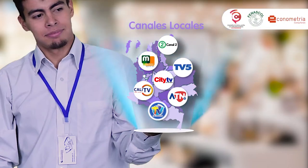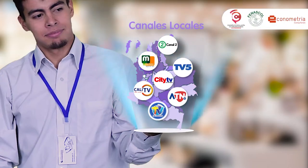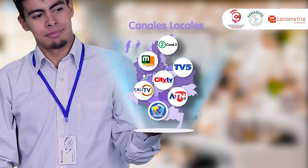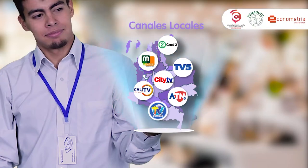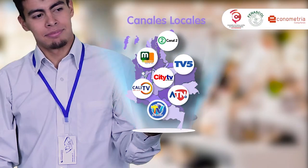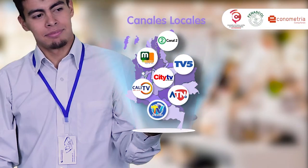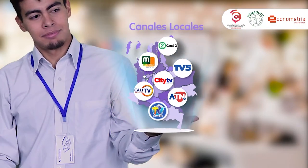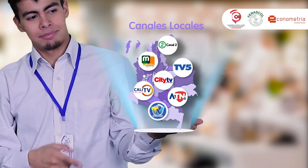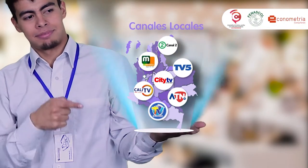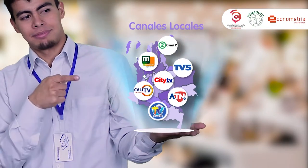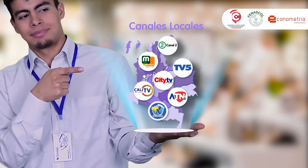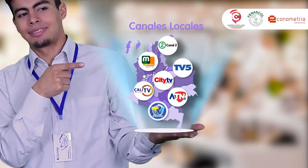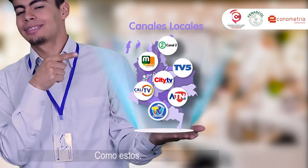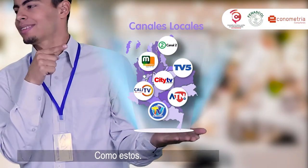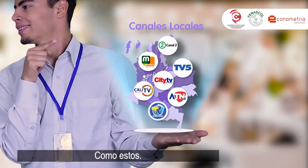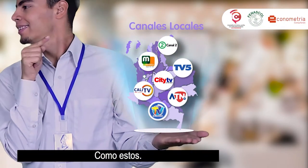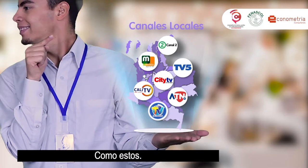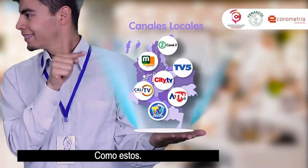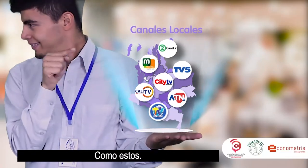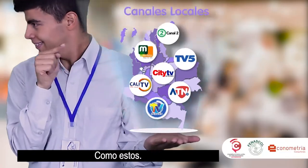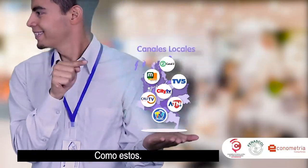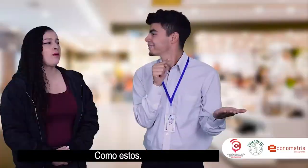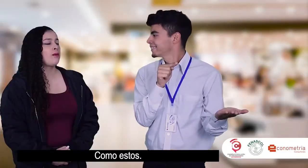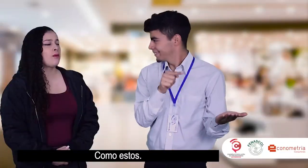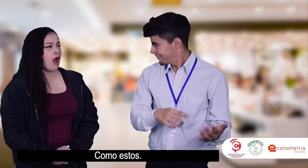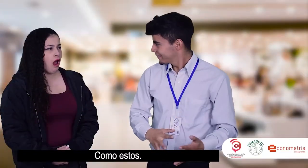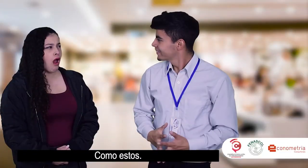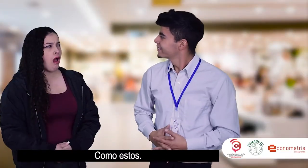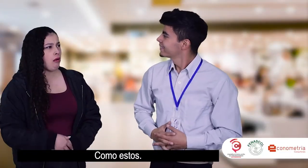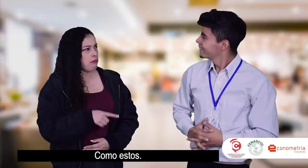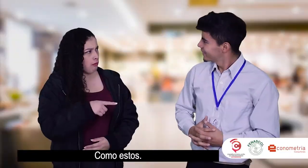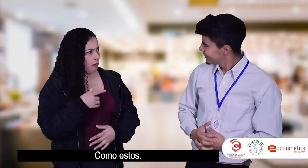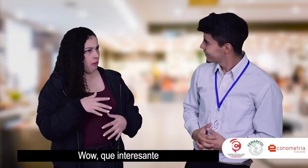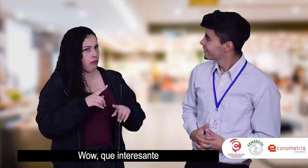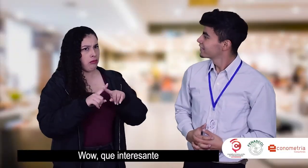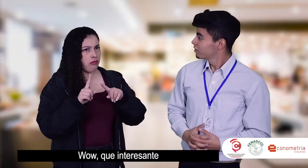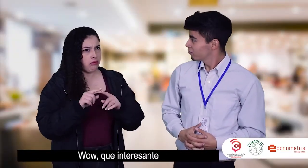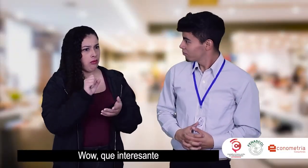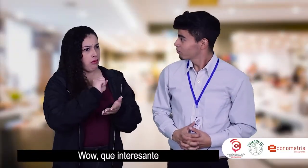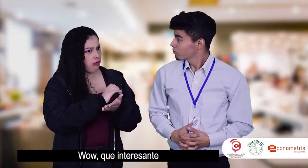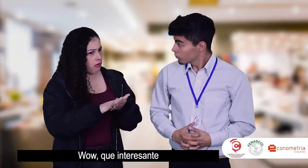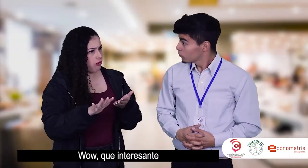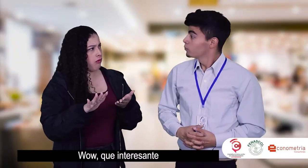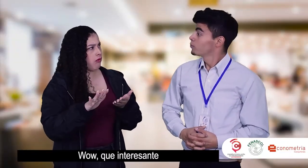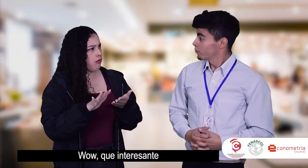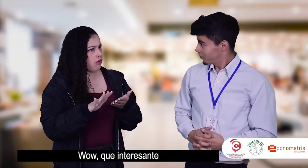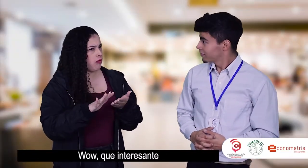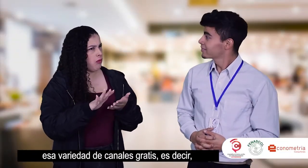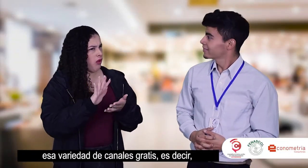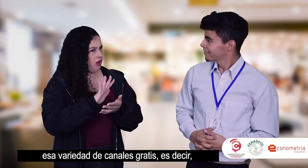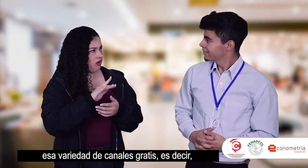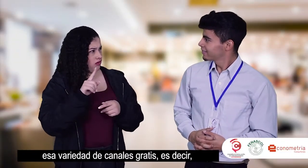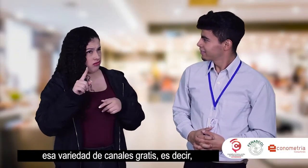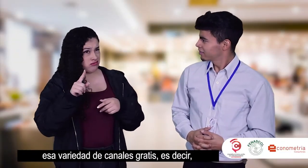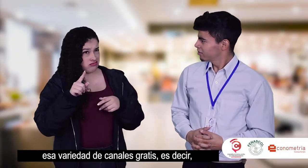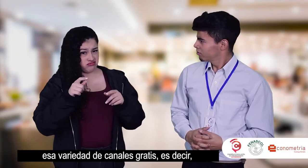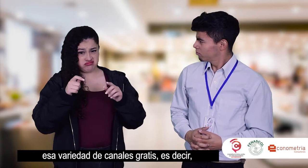ATN y TV Ideales. Como estos. ¡Guau, qué interesante! ¿Esa variedad de